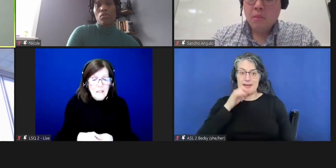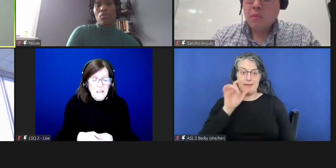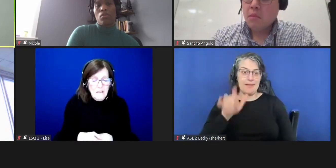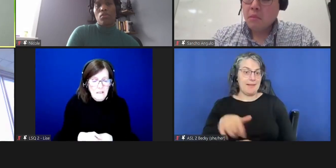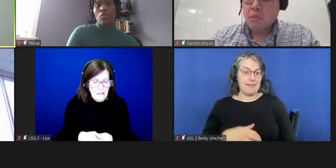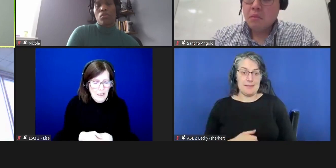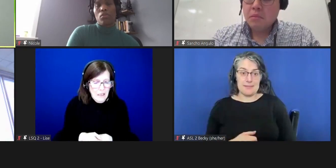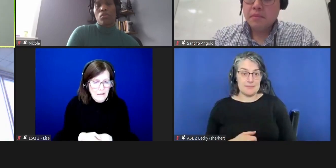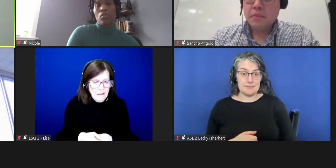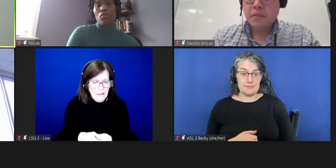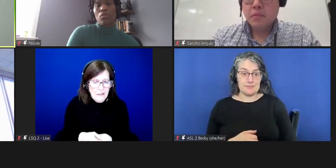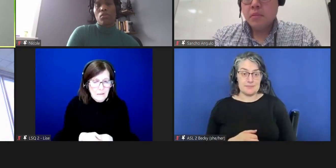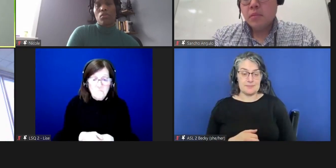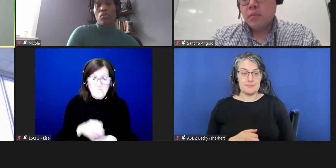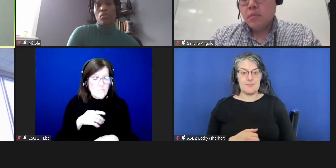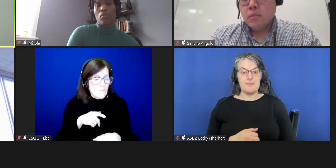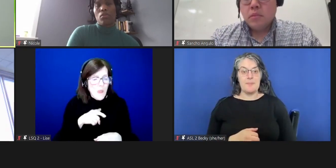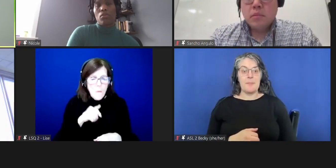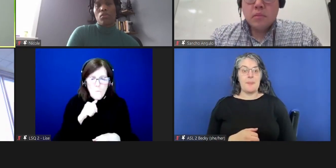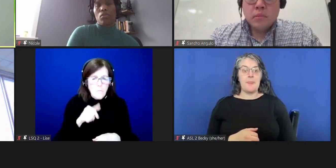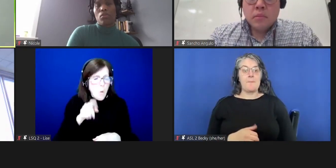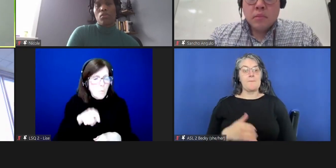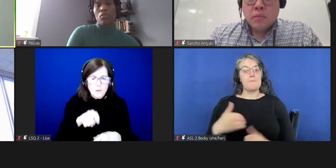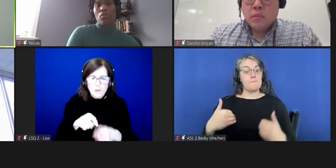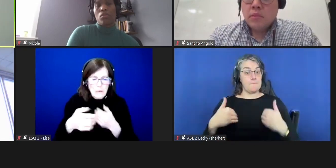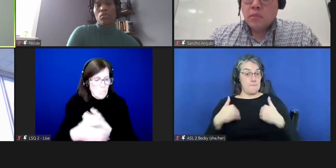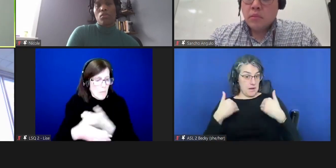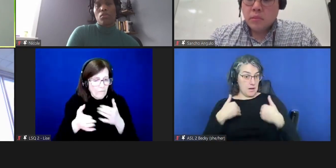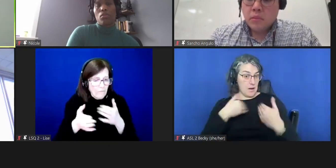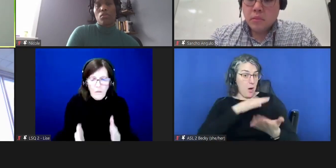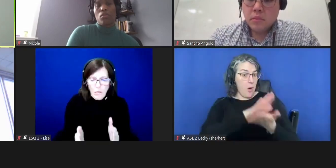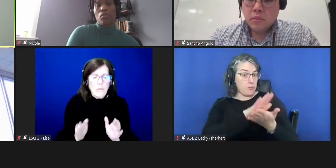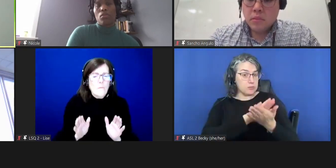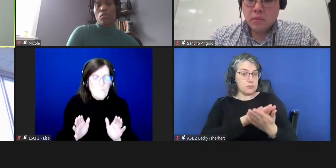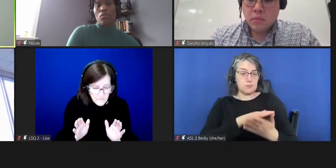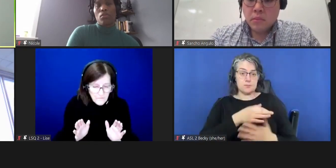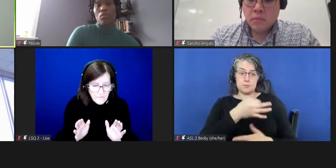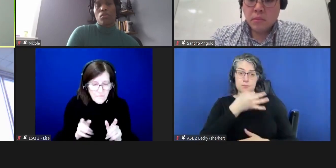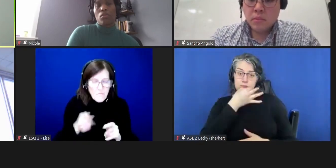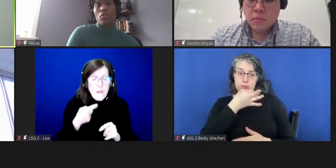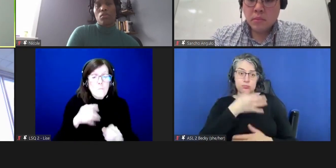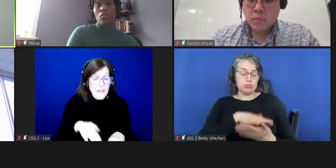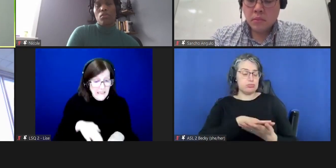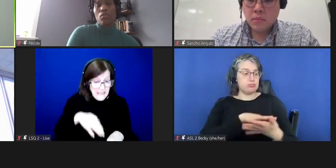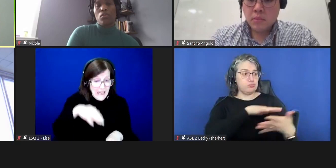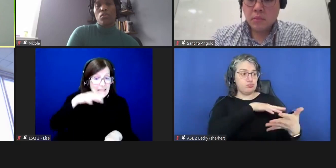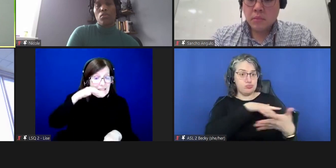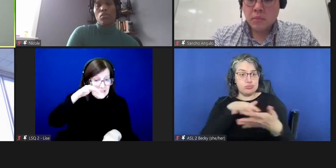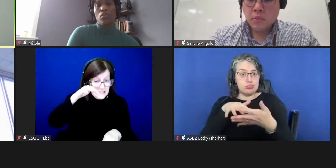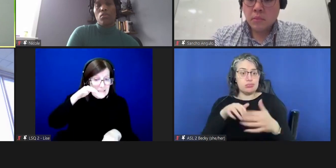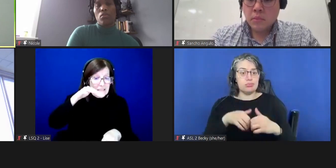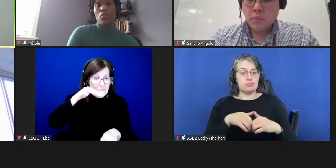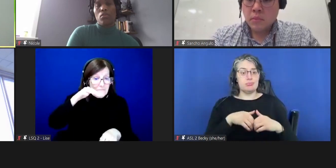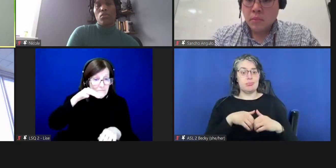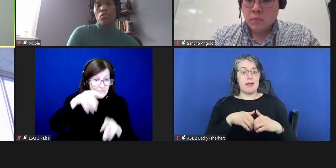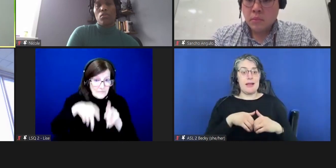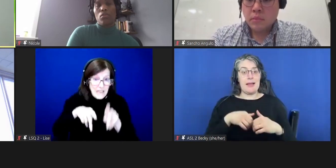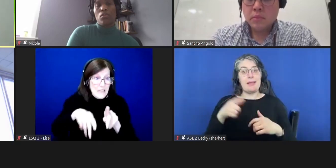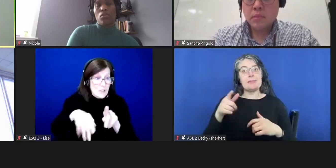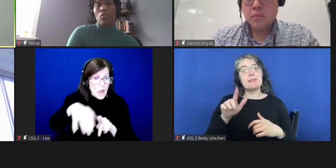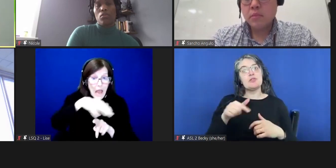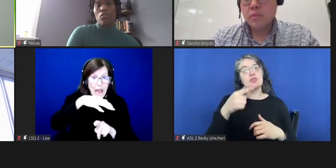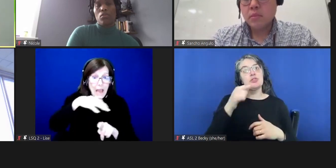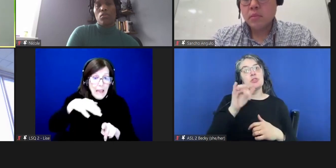n'étais pas obligée d'être parfaite. Donc, j'ai grandi dans un milieu de gens très